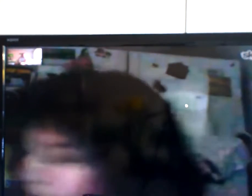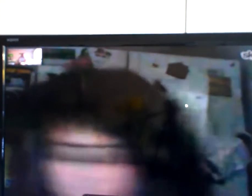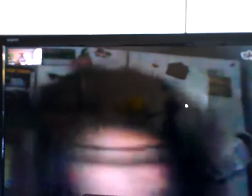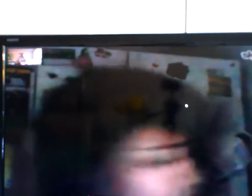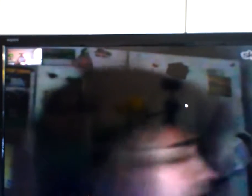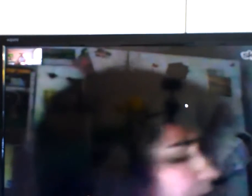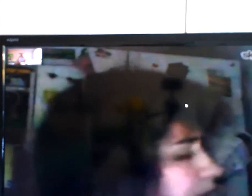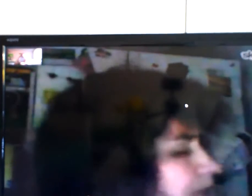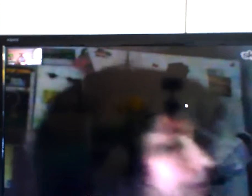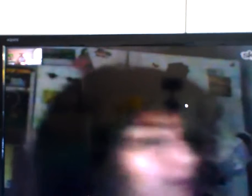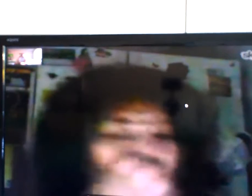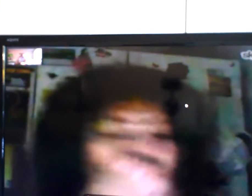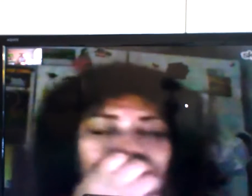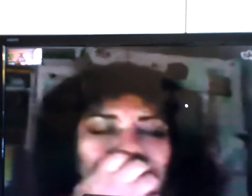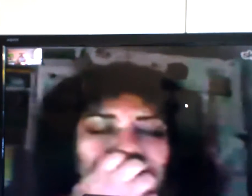aparte de que matrimonios contigo